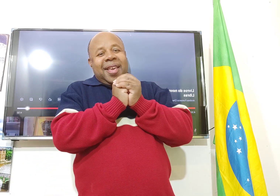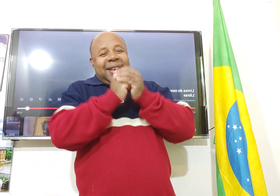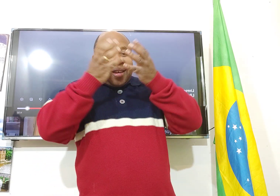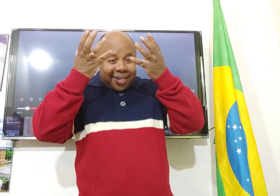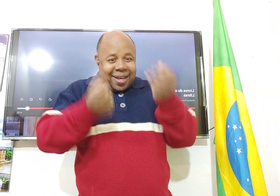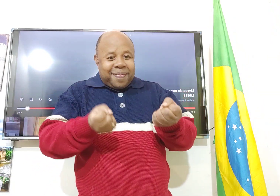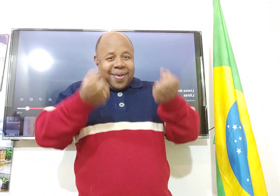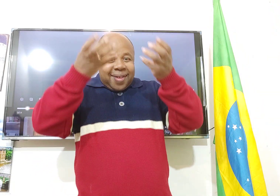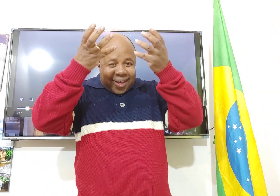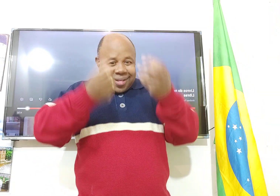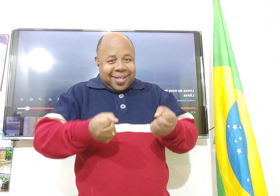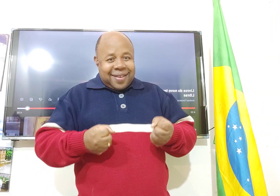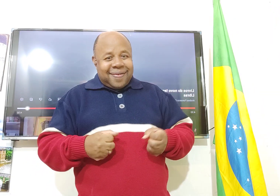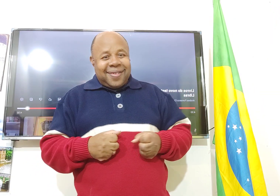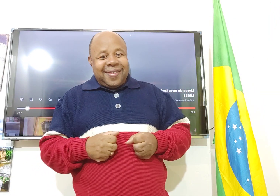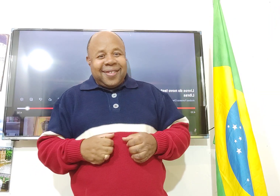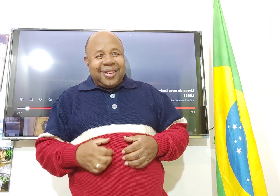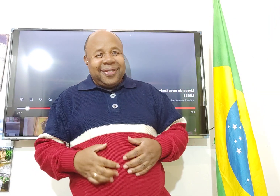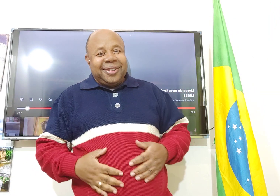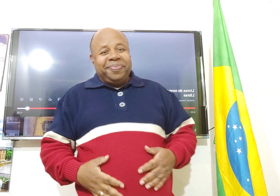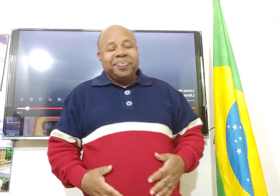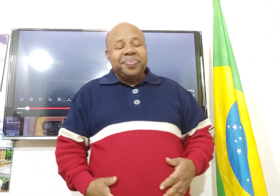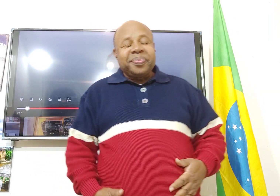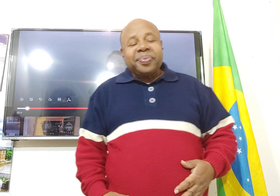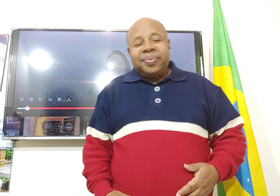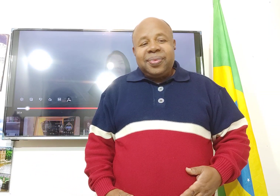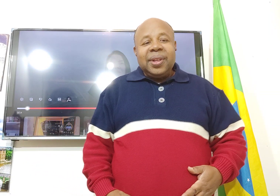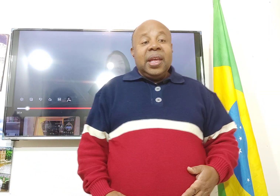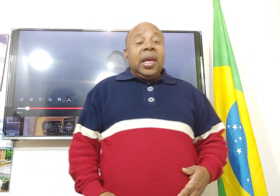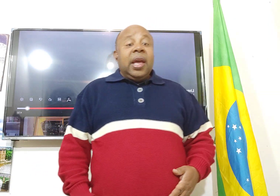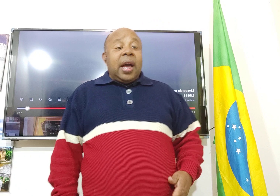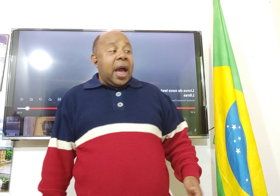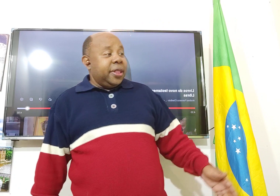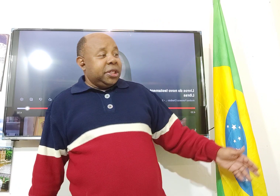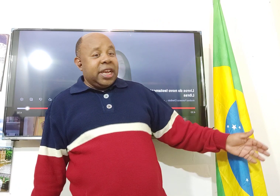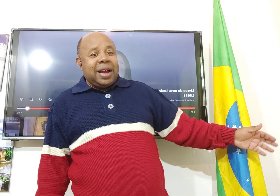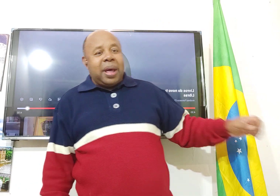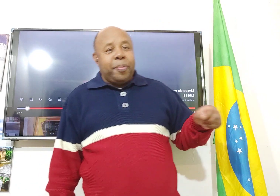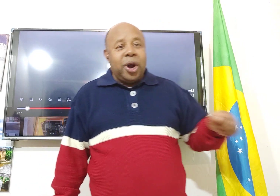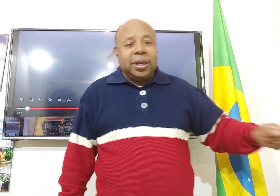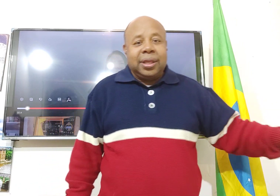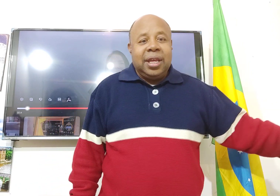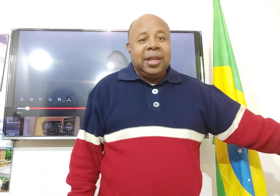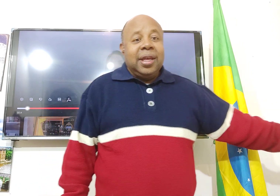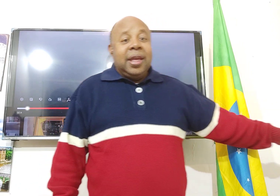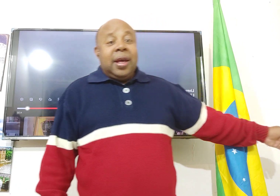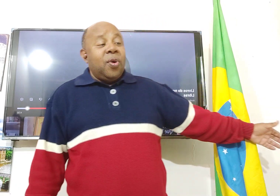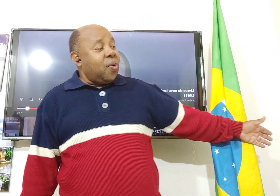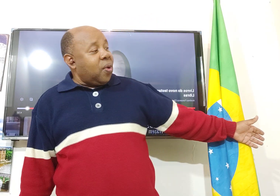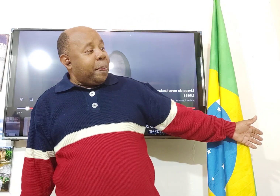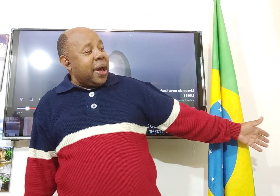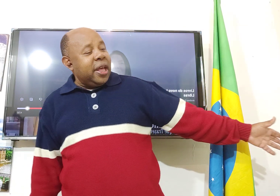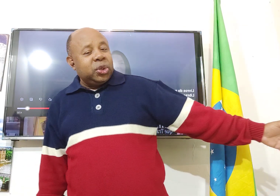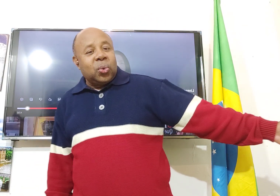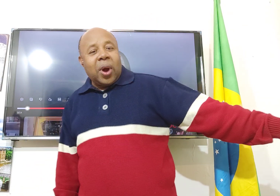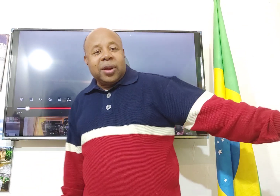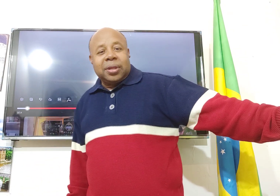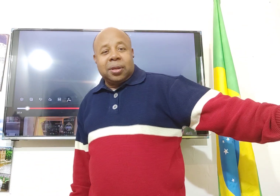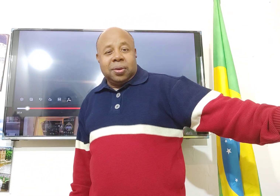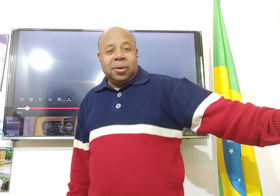Amém. Recebo, recebo. Viu? Aí você chega, abre a porta assim, a parede do quarto tá toda